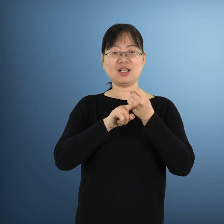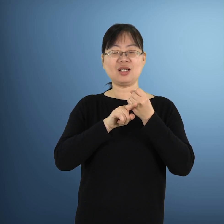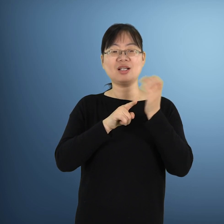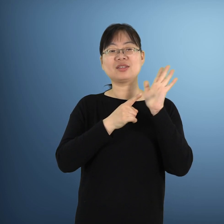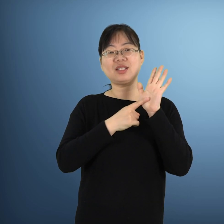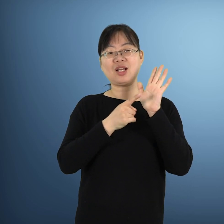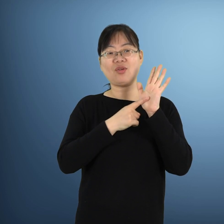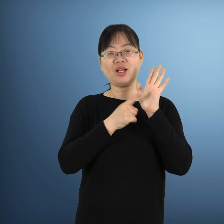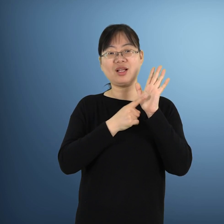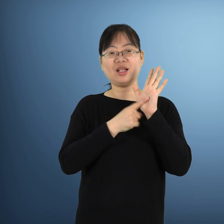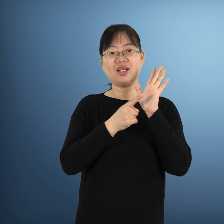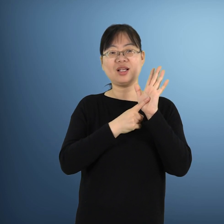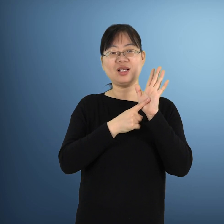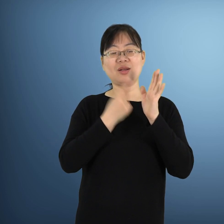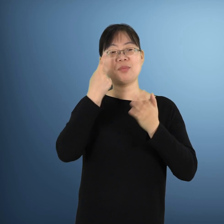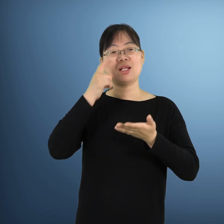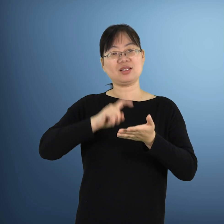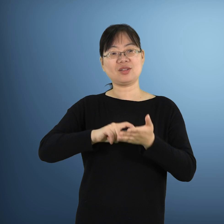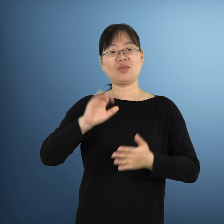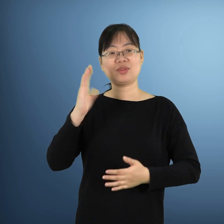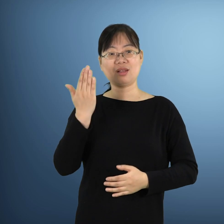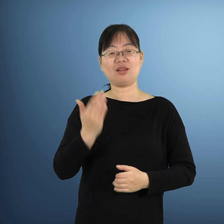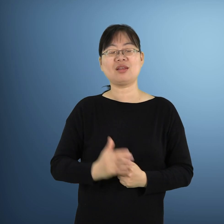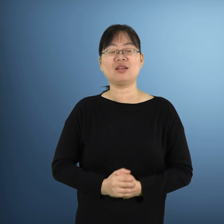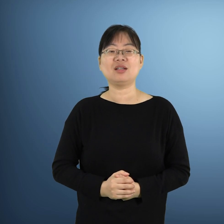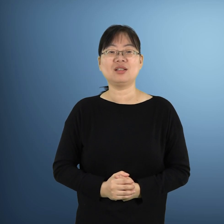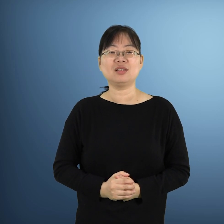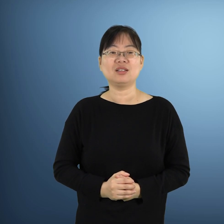데 있다는 것을 발견하게 돼요.